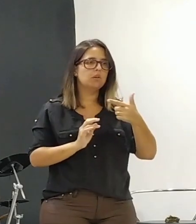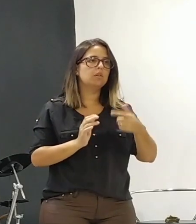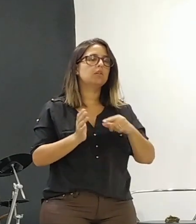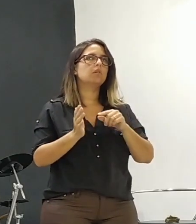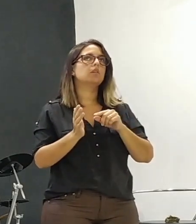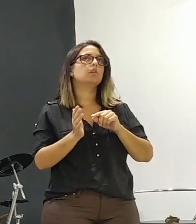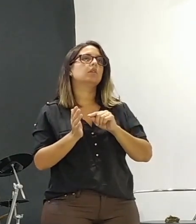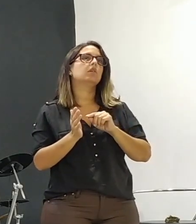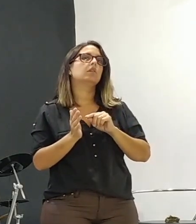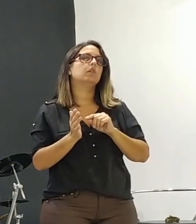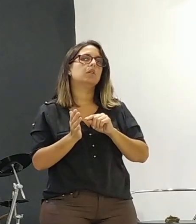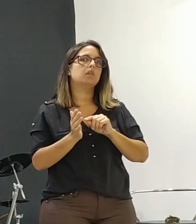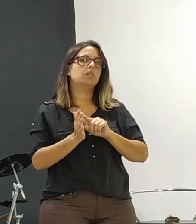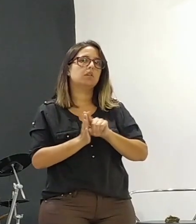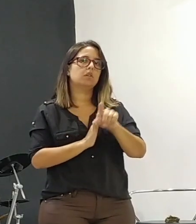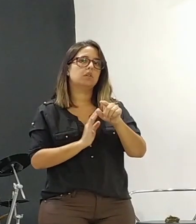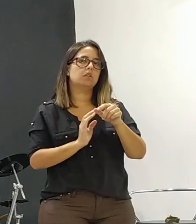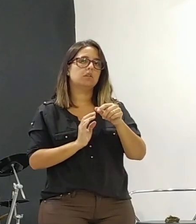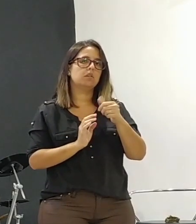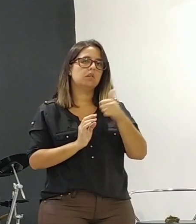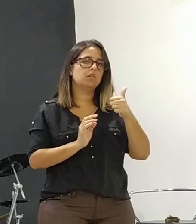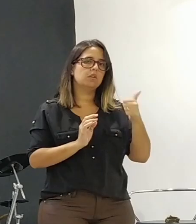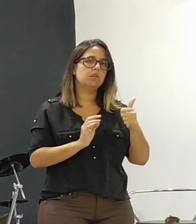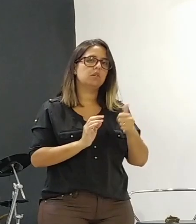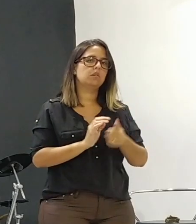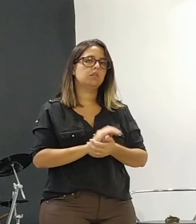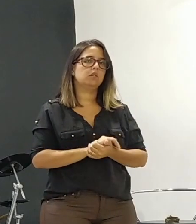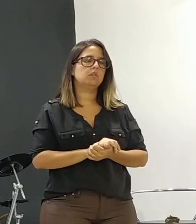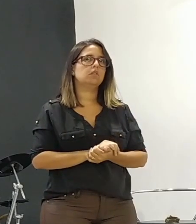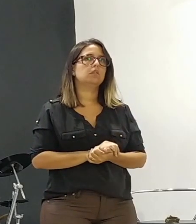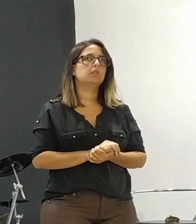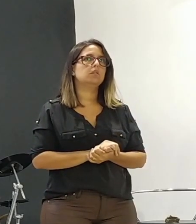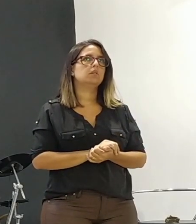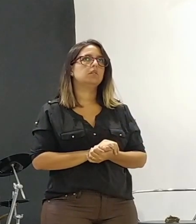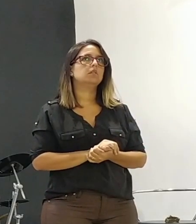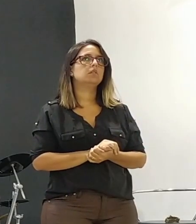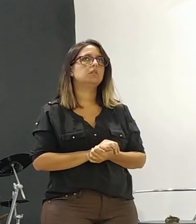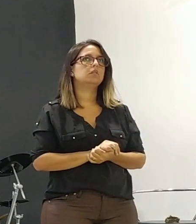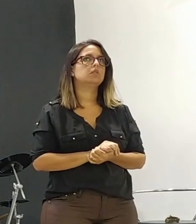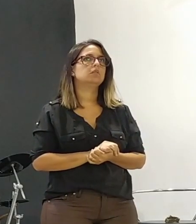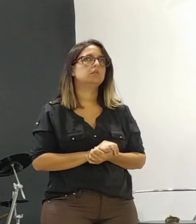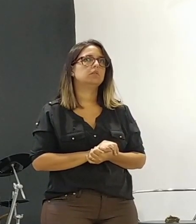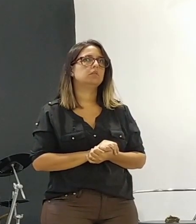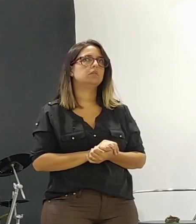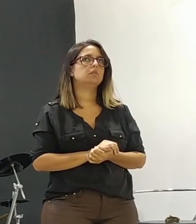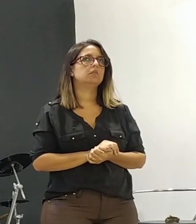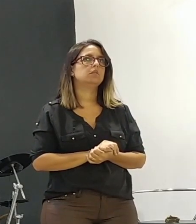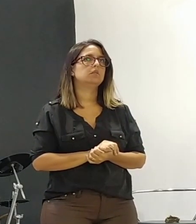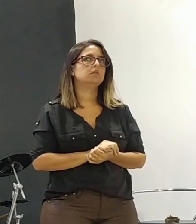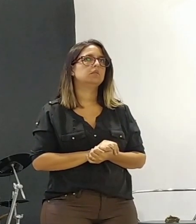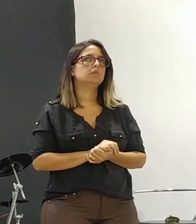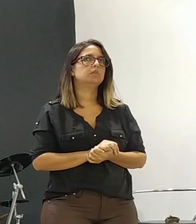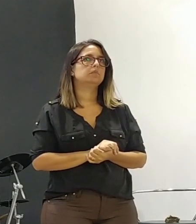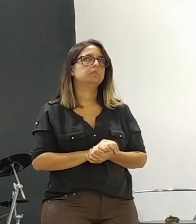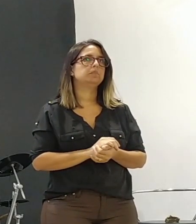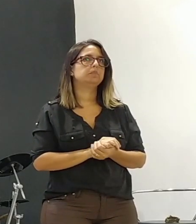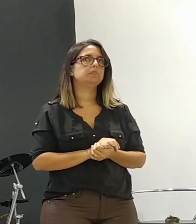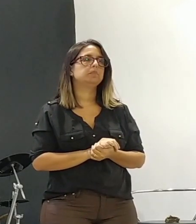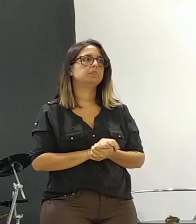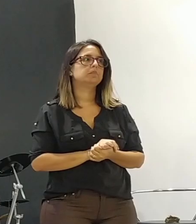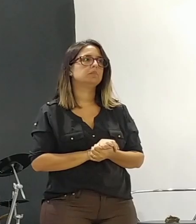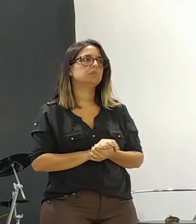Capítulo 12, Apocalipse capítulo 12, versículo 11. Apocalipse capítulo 12, versículo de número